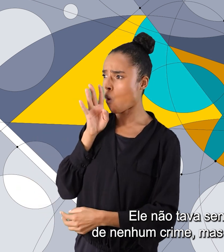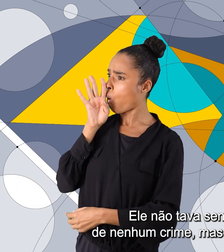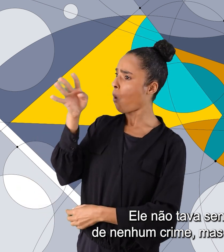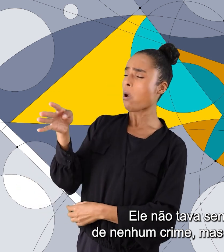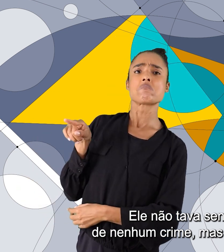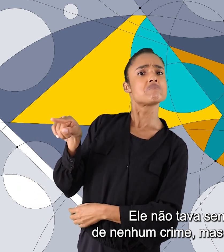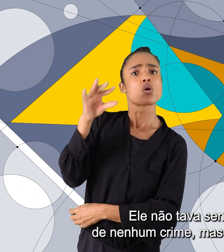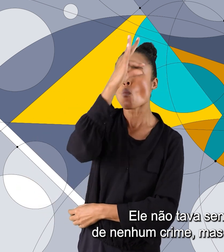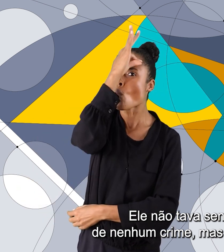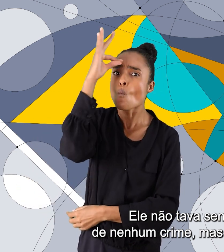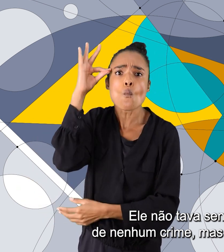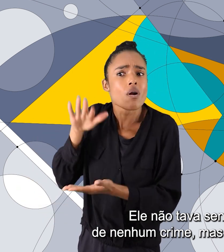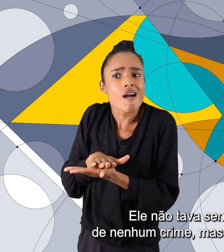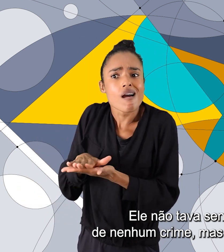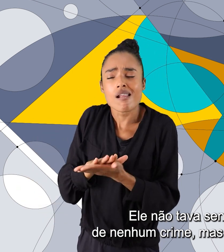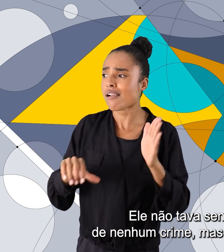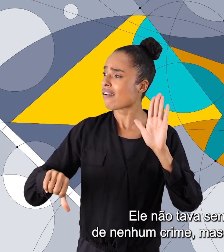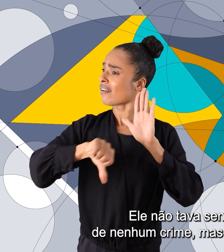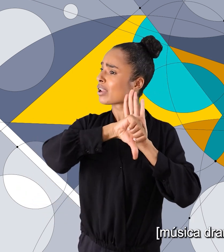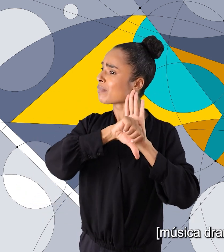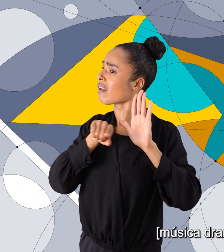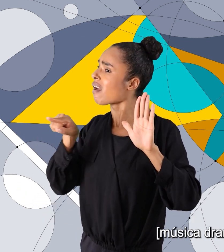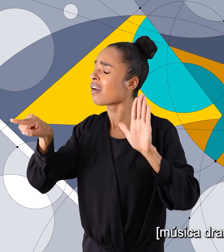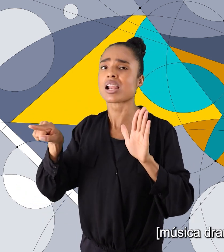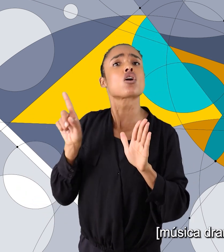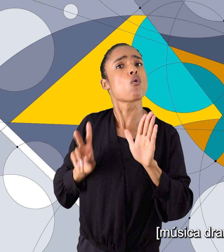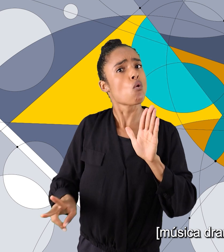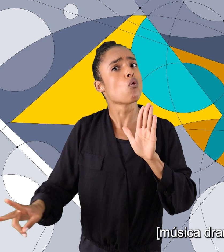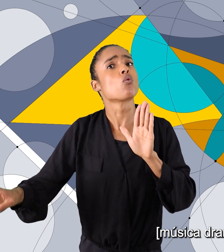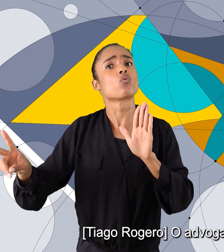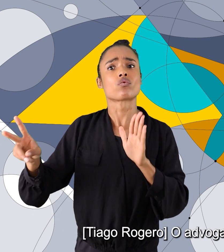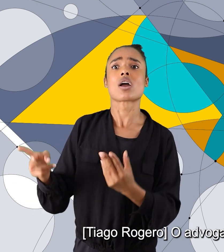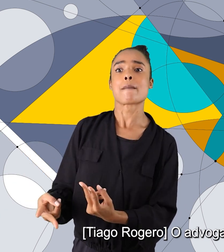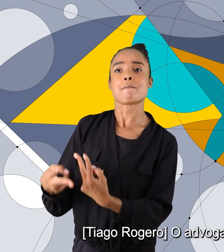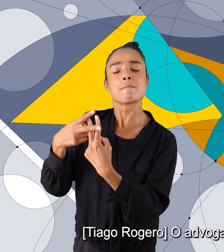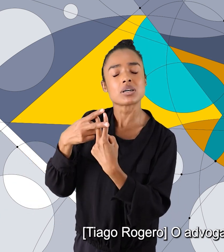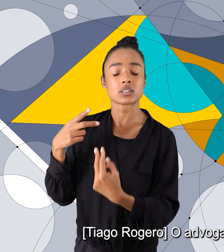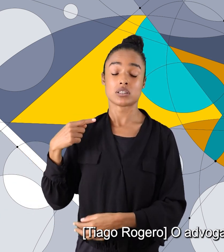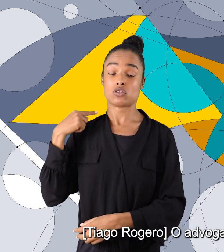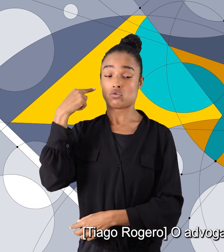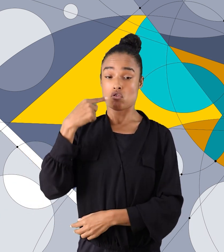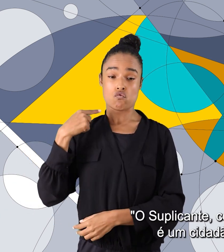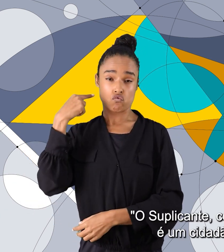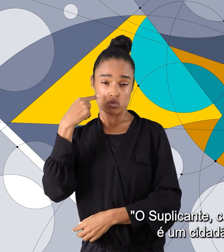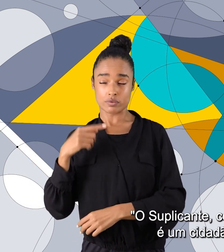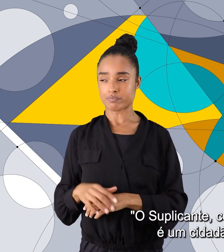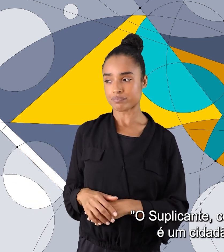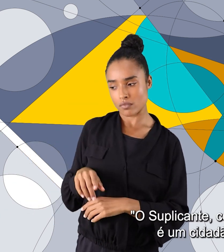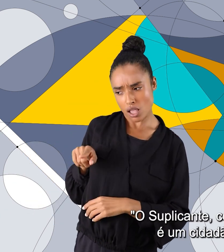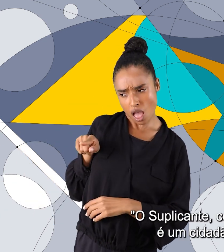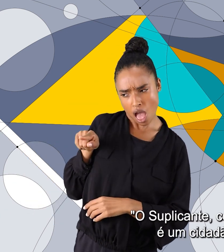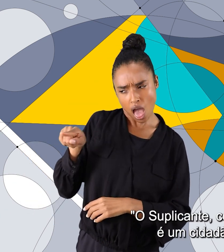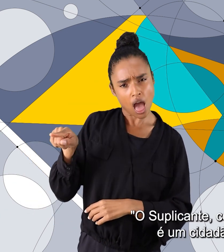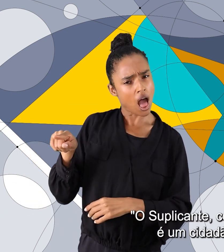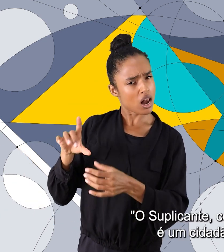sendo acusado de nenhum crime, mas continuava preso. O advogado escreveu assim: o suplicante,